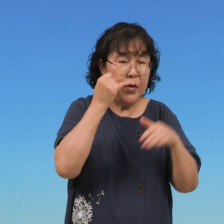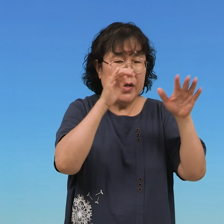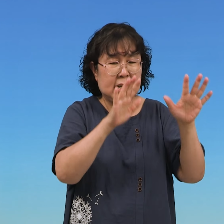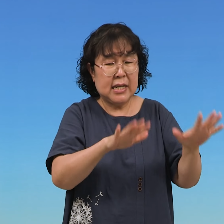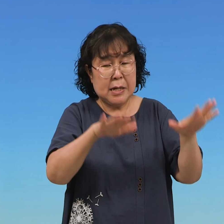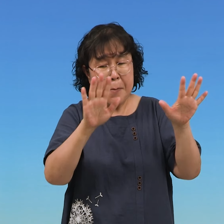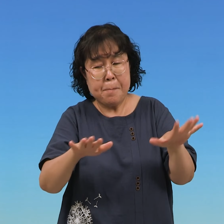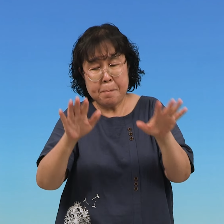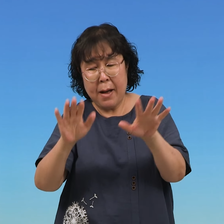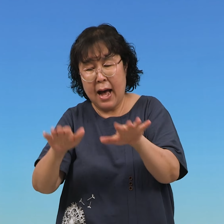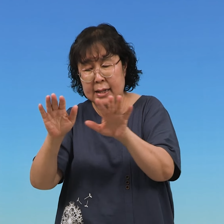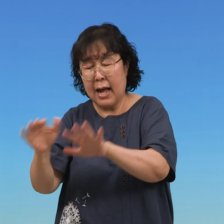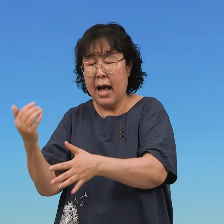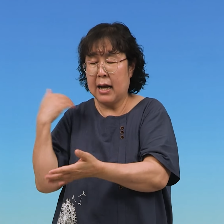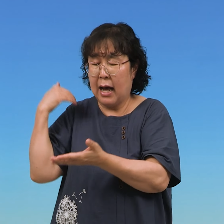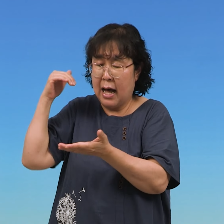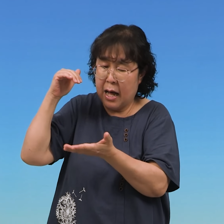되고